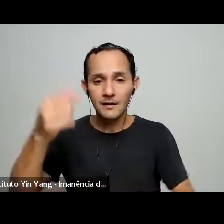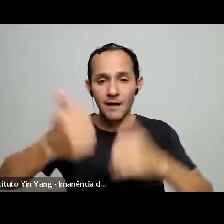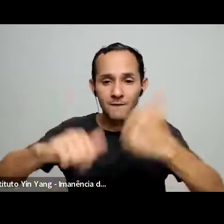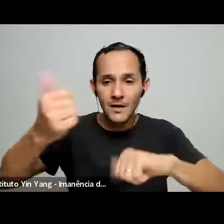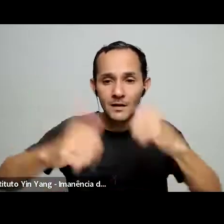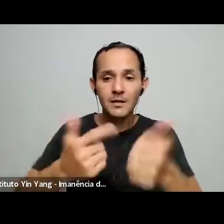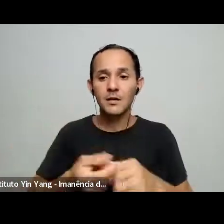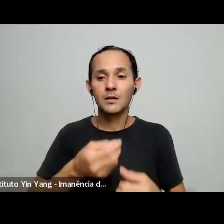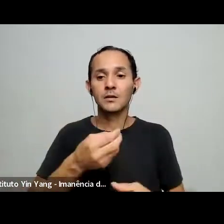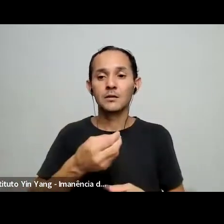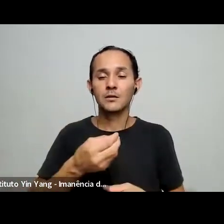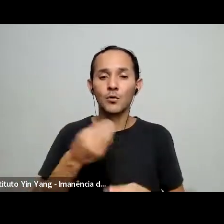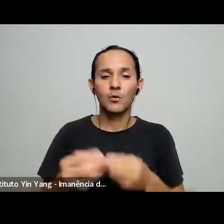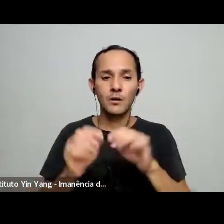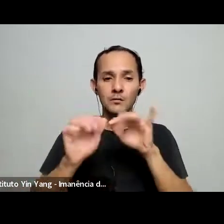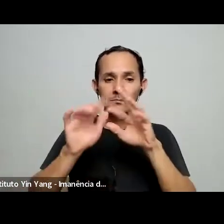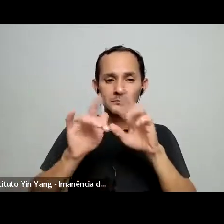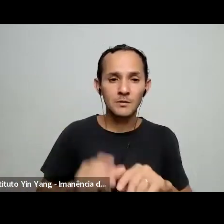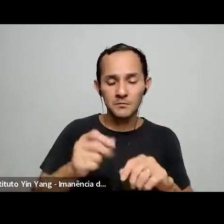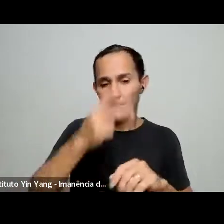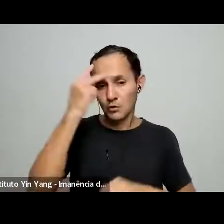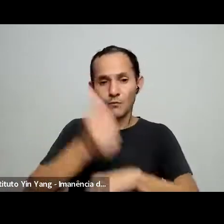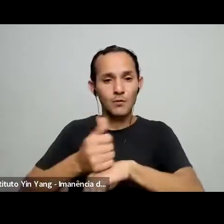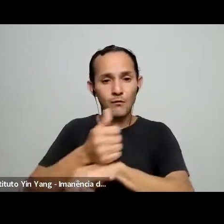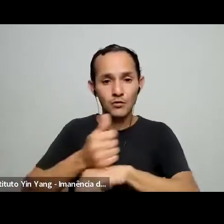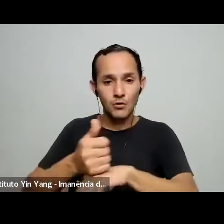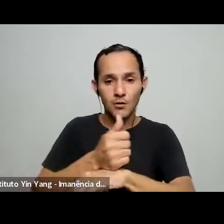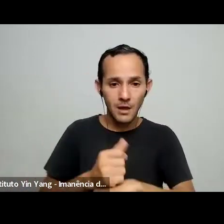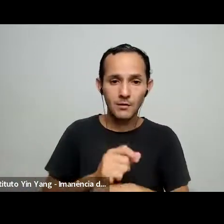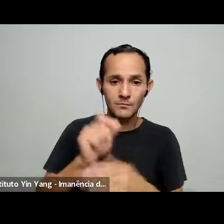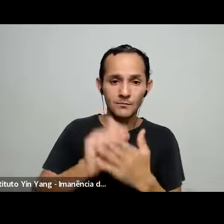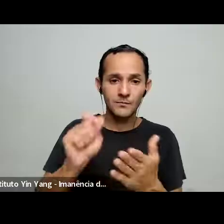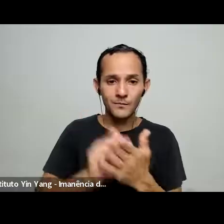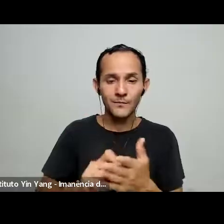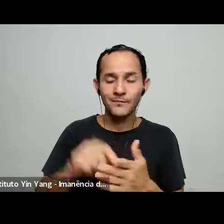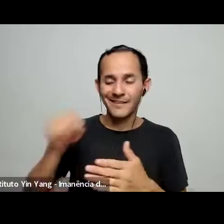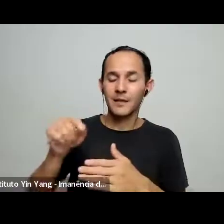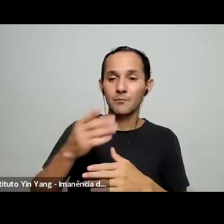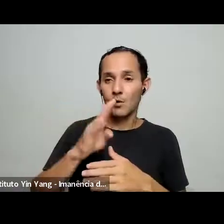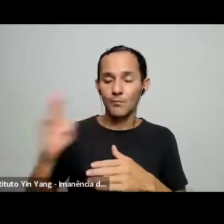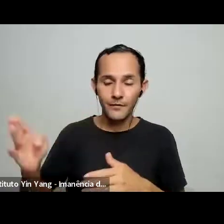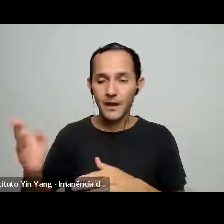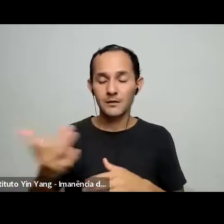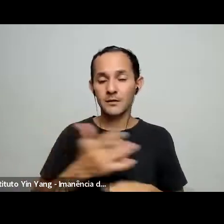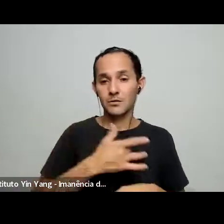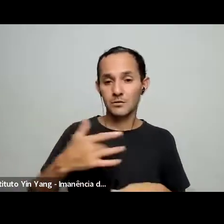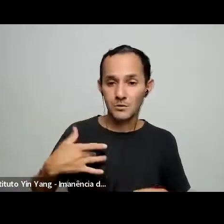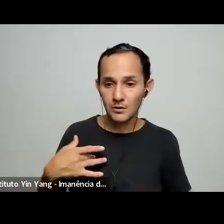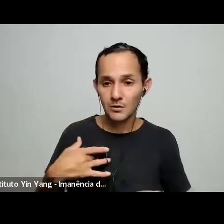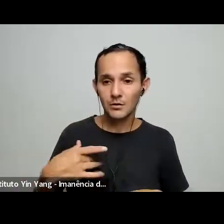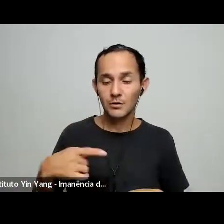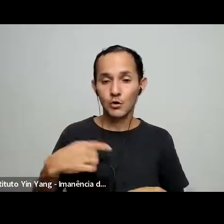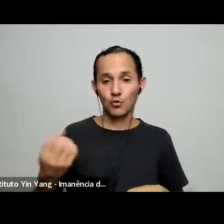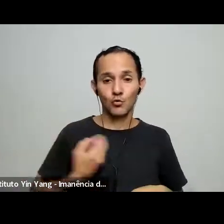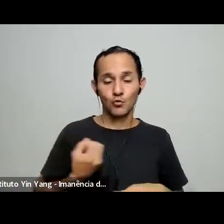né, escrito por especialistas. Esses relatórios são registrados na Biblioteca Virtual em Saúde, eles têm um DOI, né, que é um número